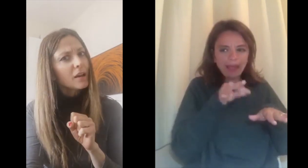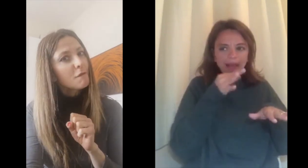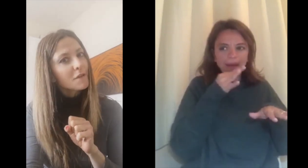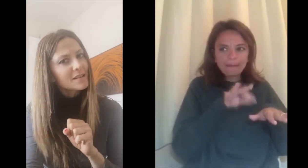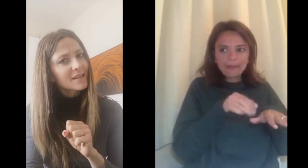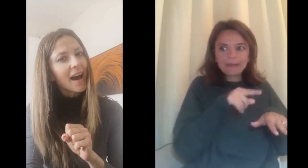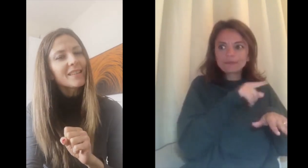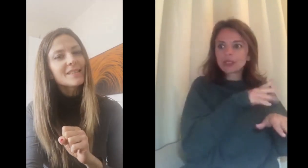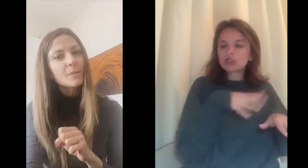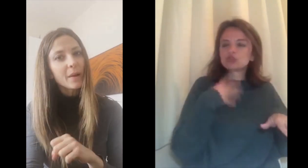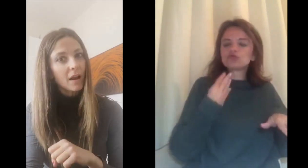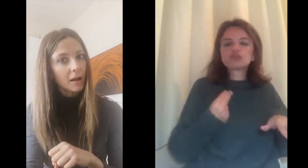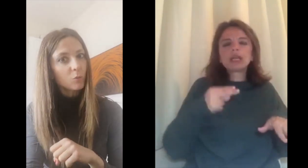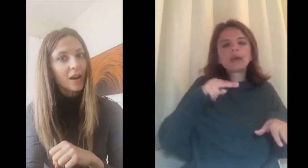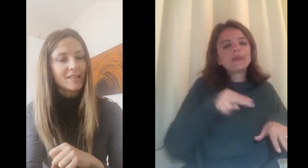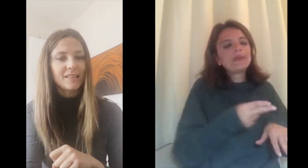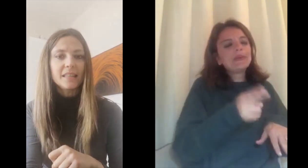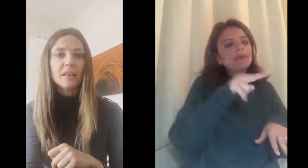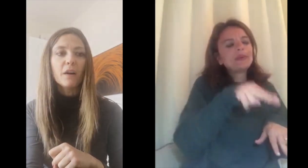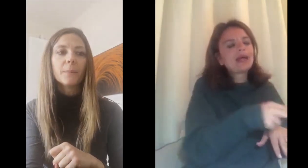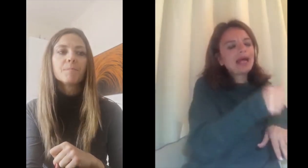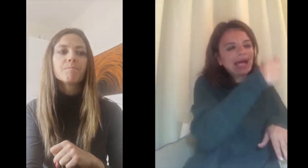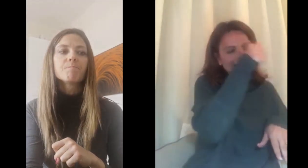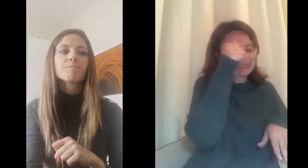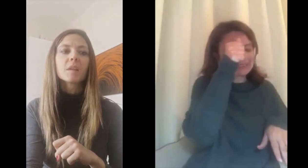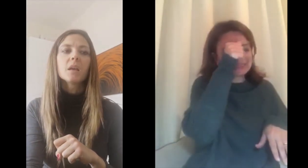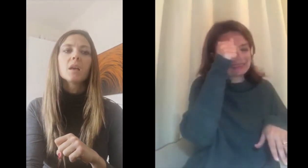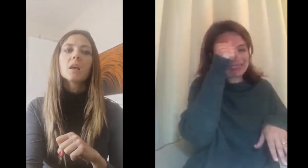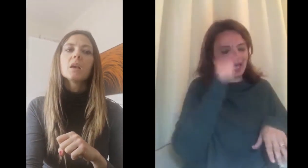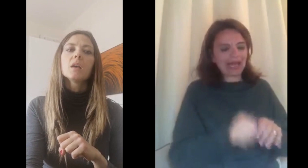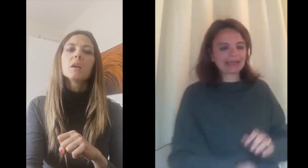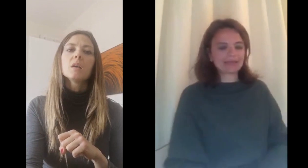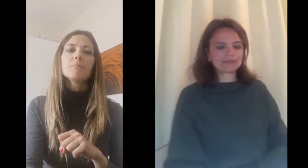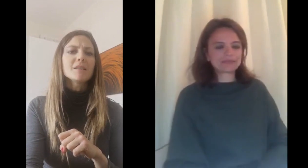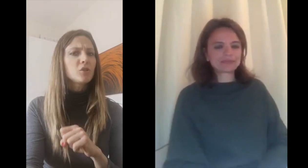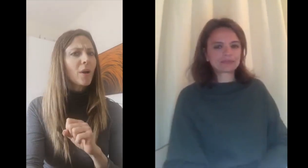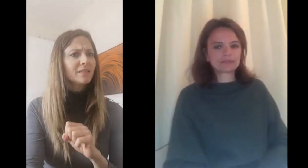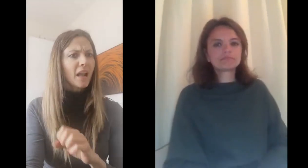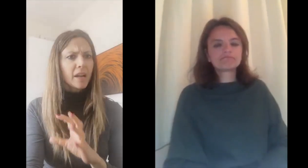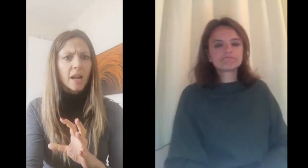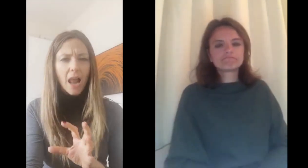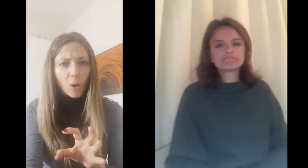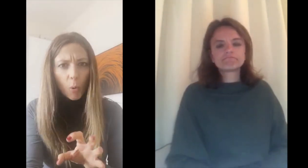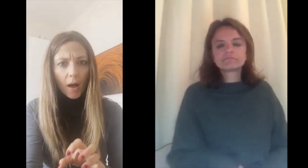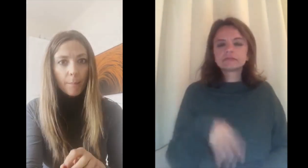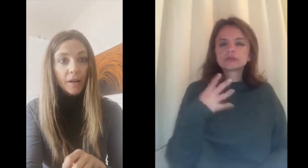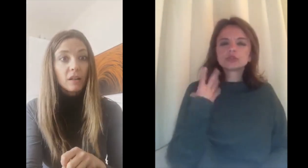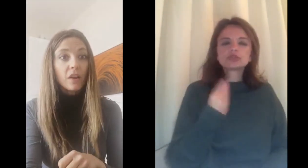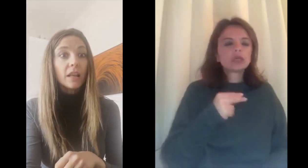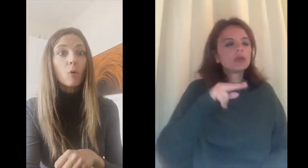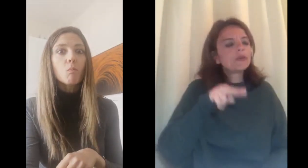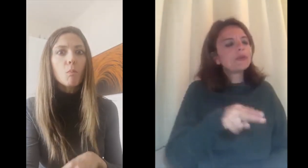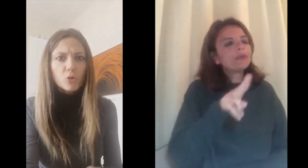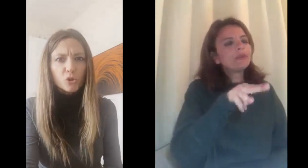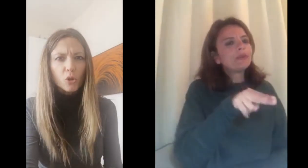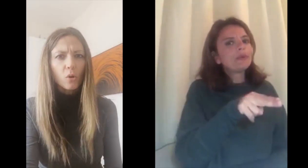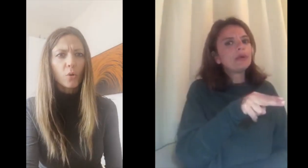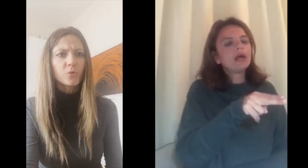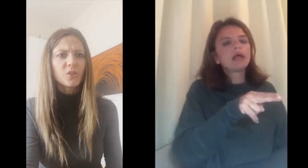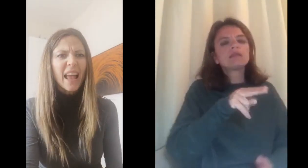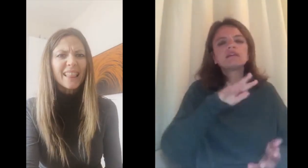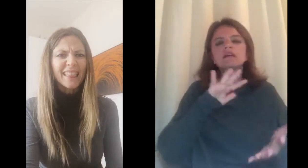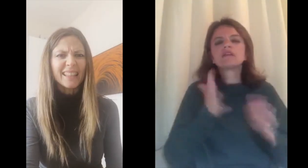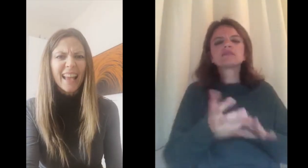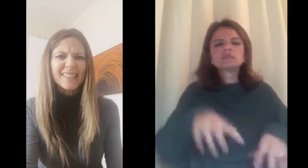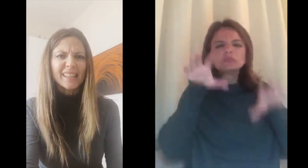giovane era solita rinfrescarsi per la calura estiva. Bastò entrare nell'acqua per divenire un mostro